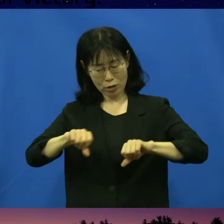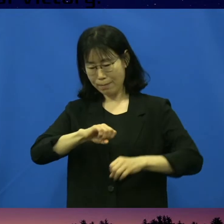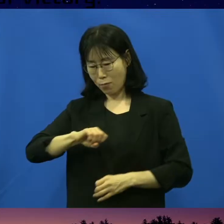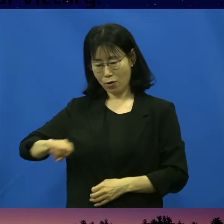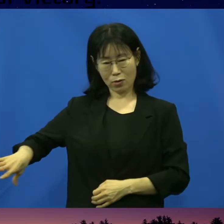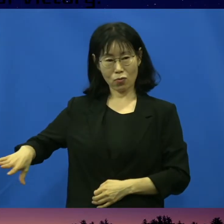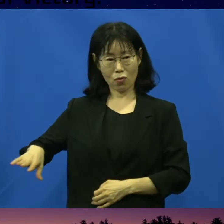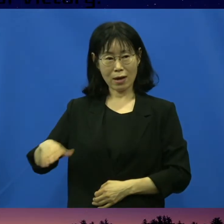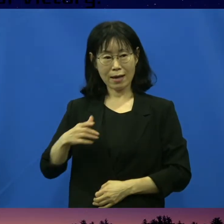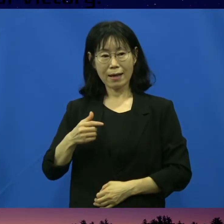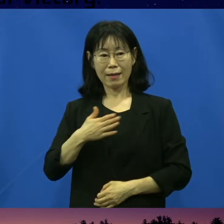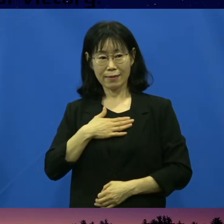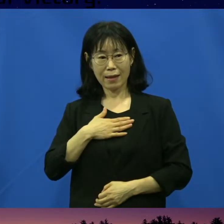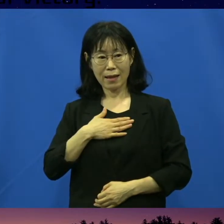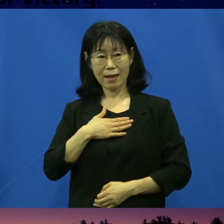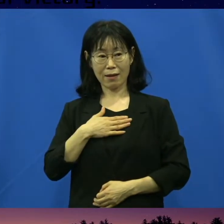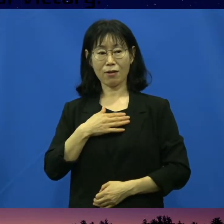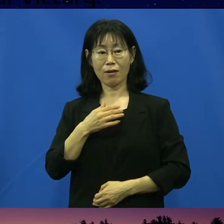다 물에 빠져 죽어야 돼요. 그게